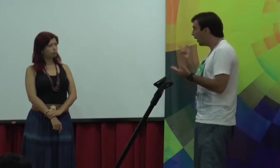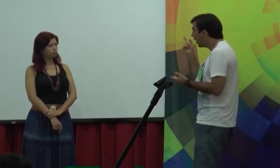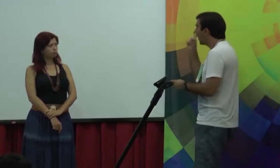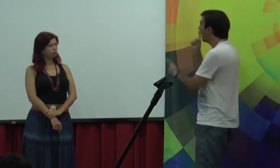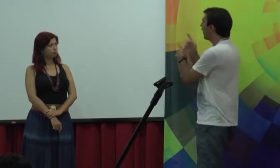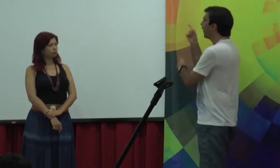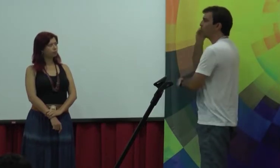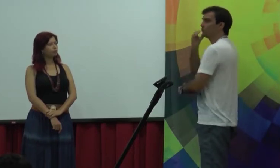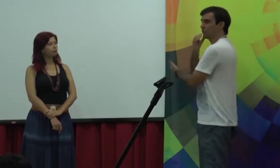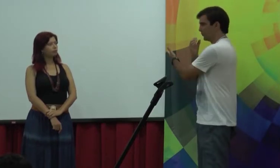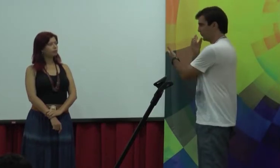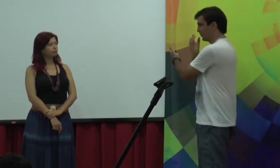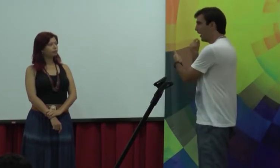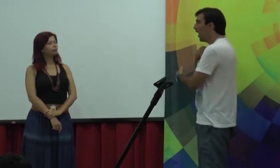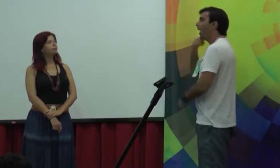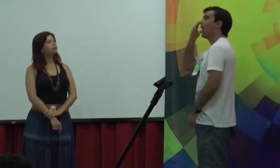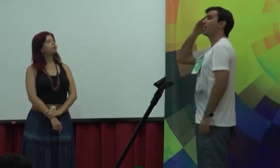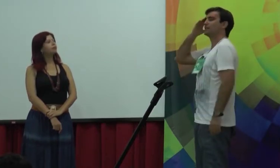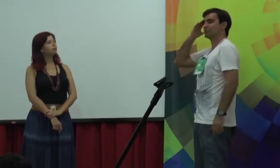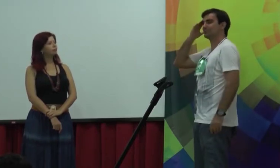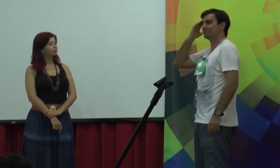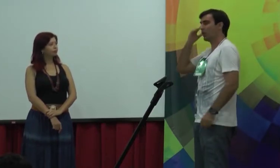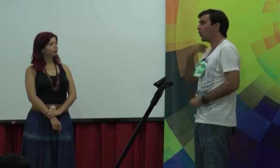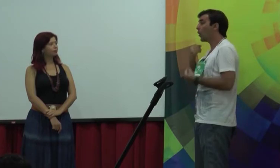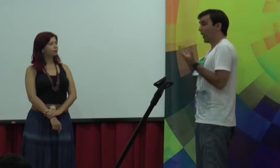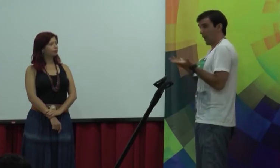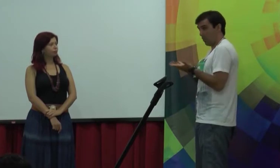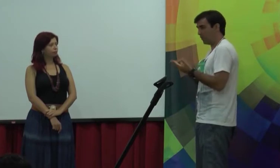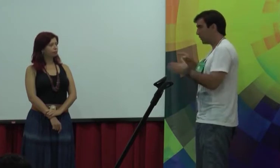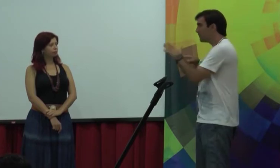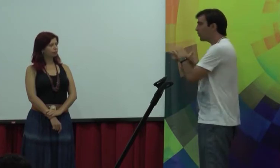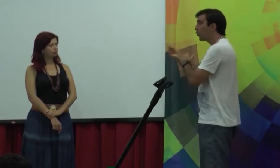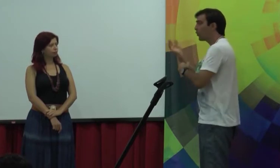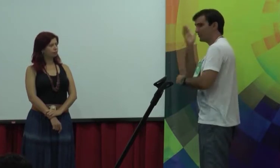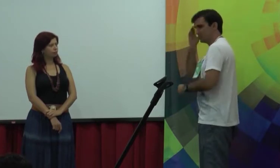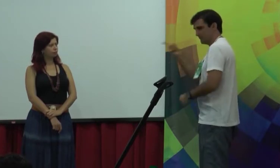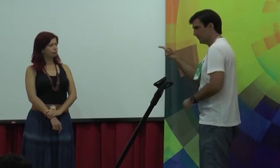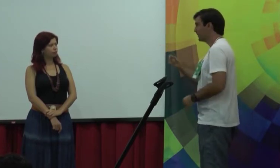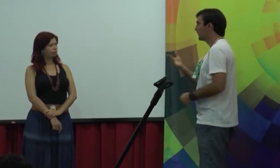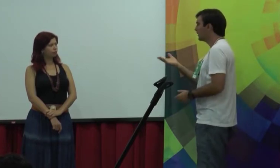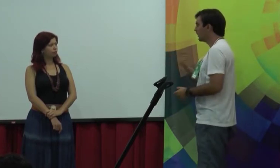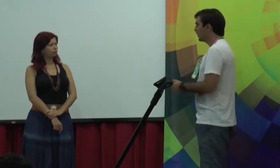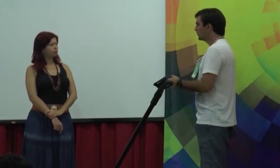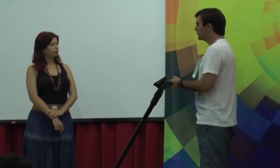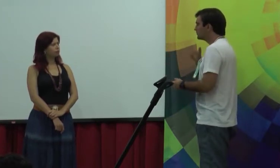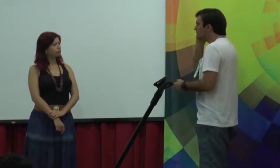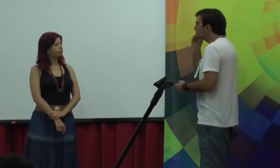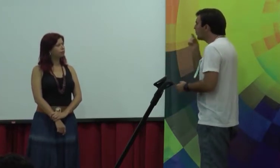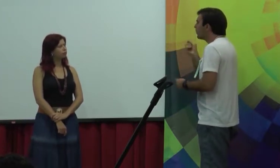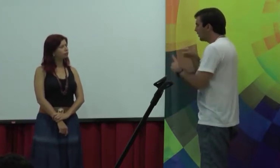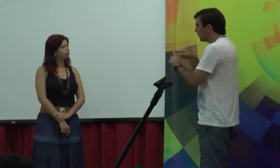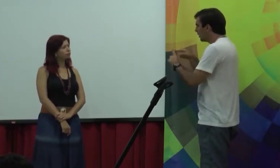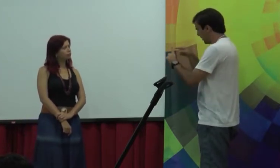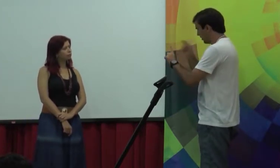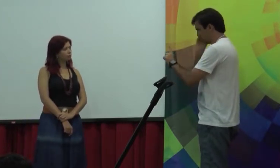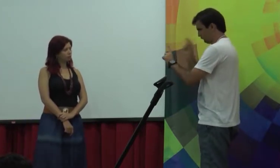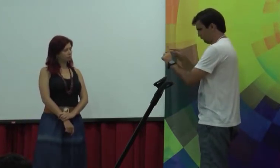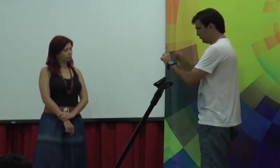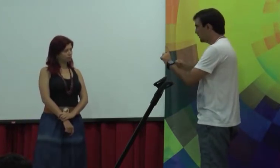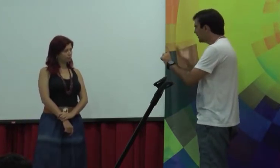Eu observo, a gente nunca sabe tudo, mas hoje eu vi essa palestra e eu gostaria de fazer uma